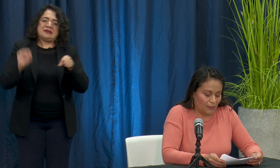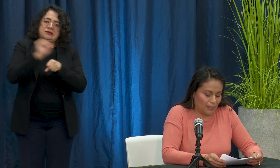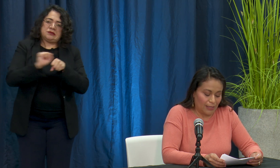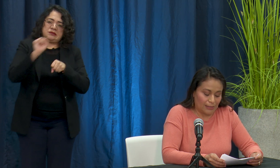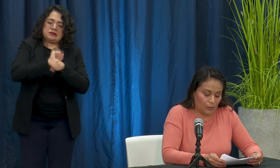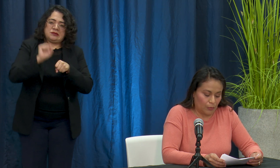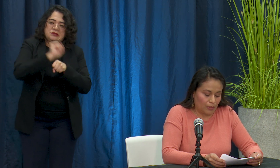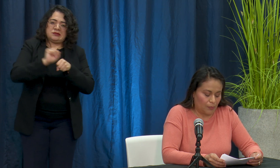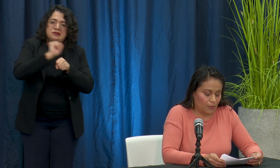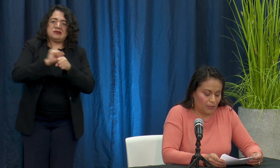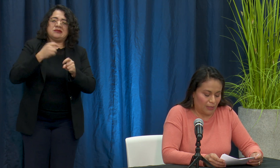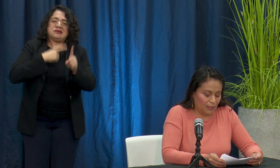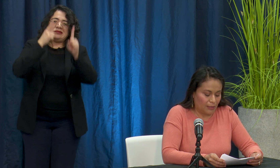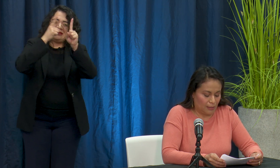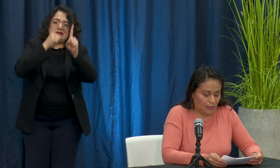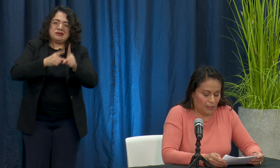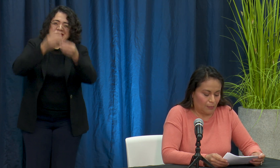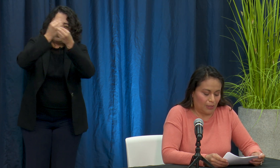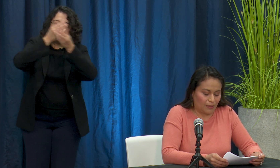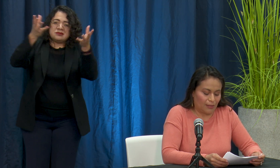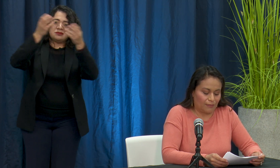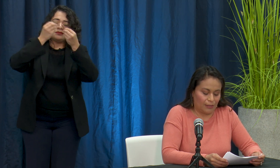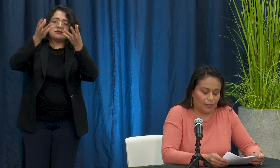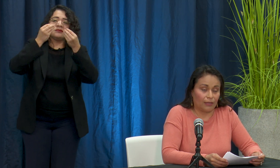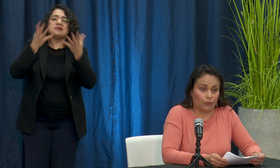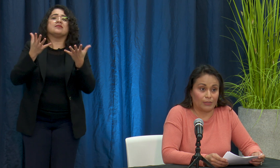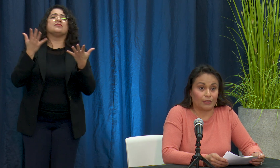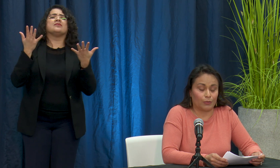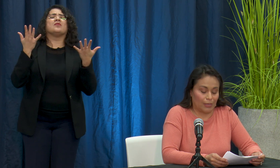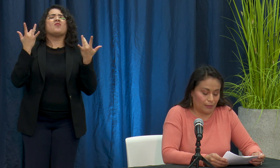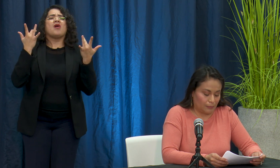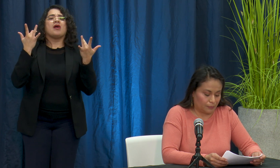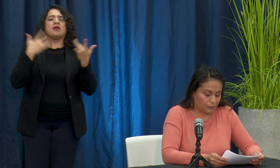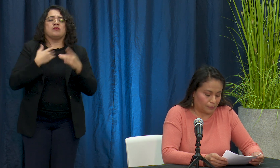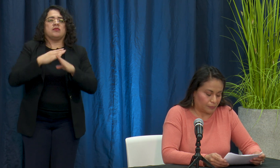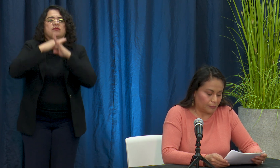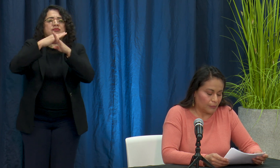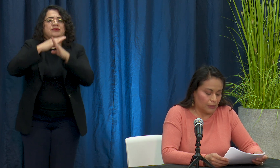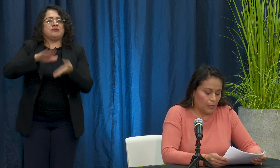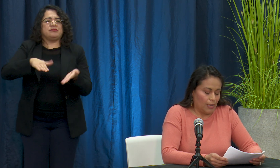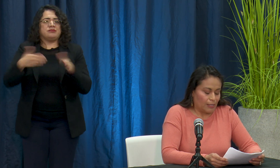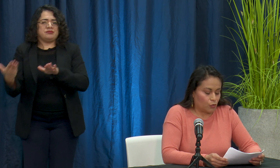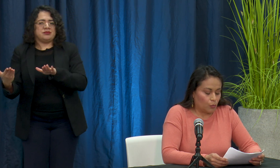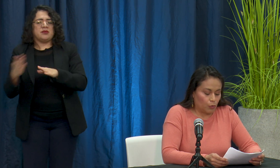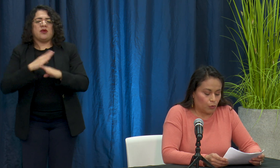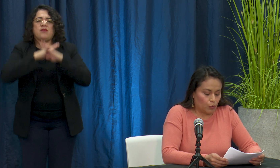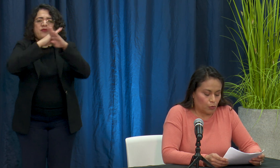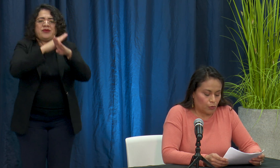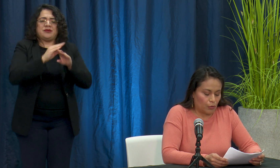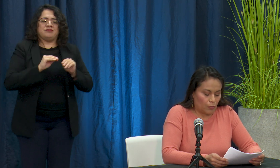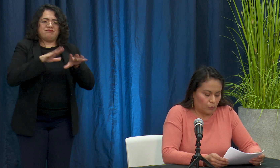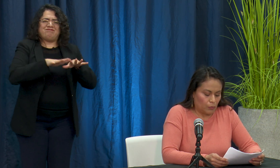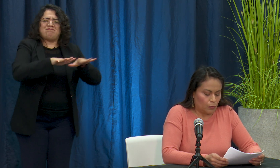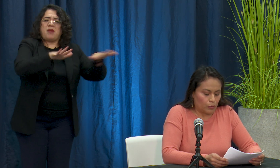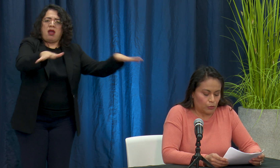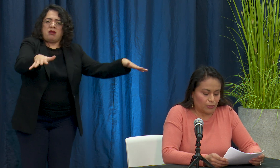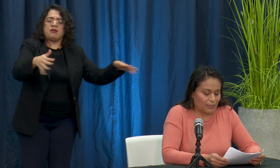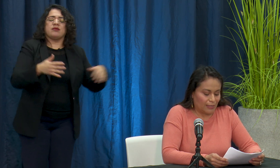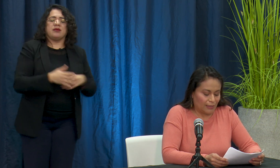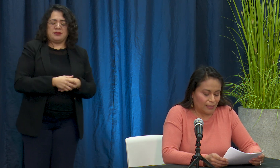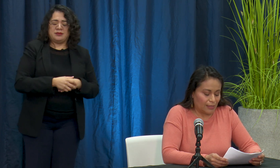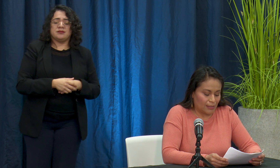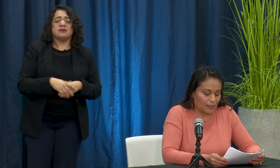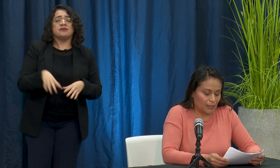para mantener la salud y prevenir la pérdida de vida en nuestra ciudad. Estoy muy orgulloso de cómo